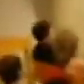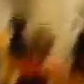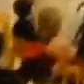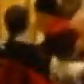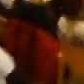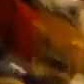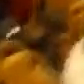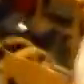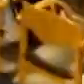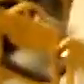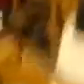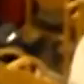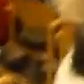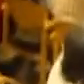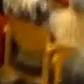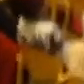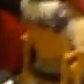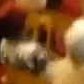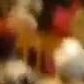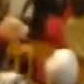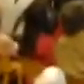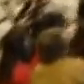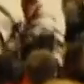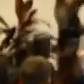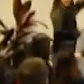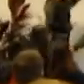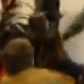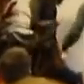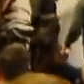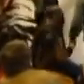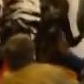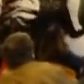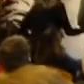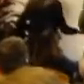El descubrimiento de la placa conmemorativa de los 80